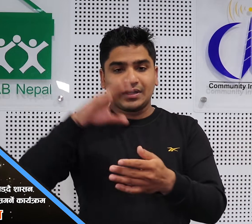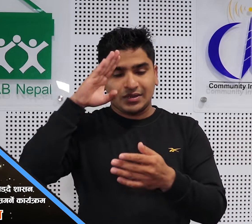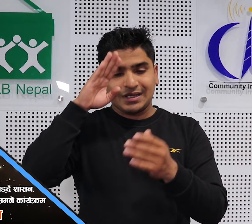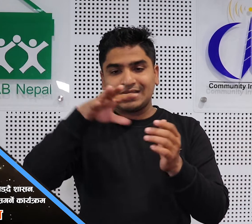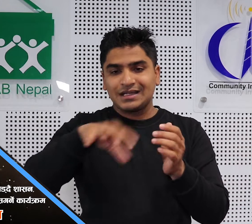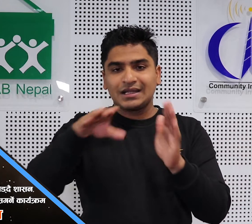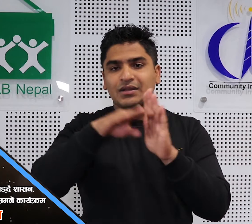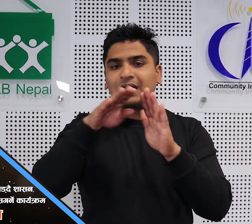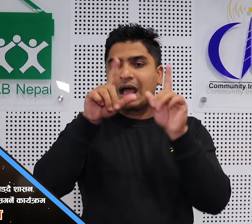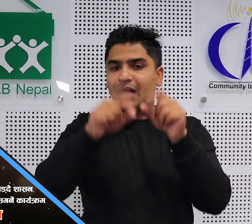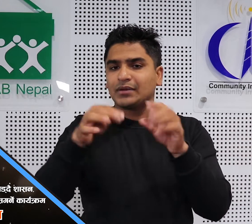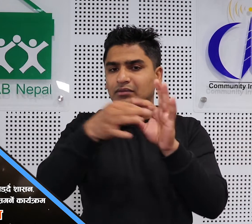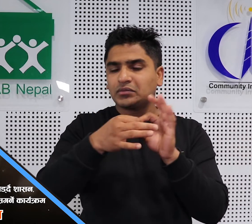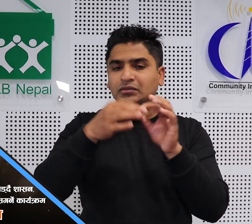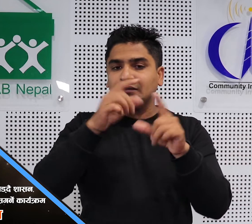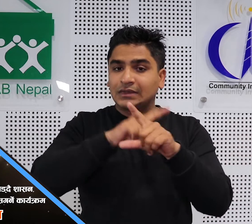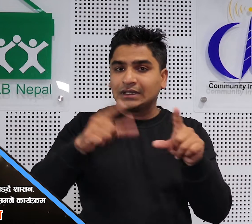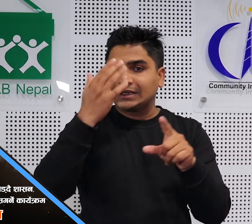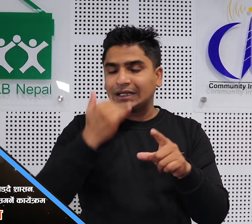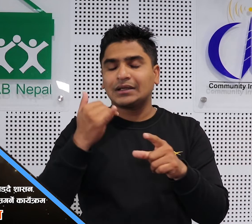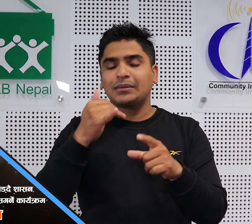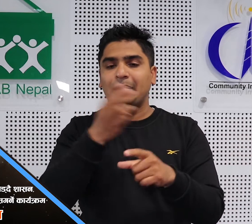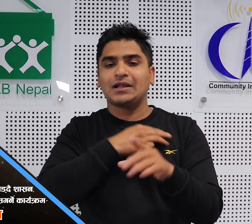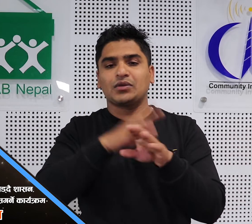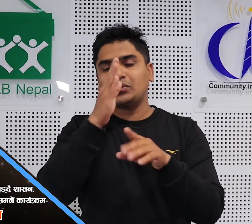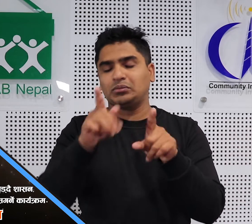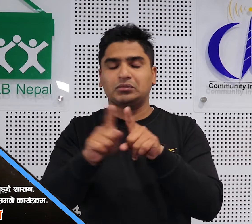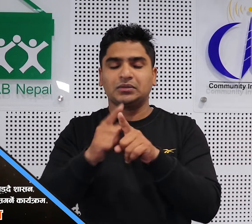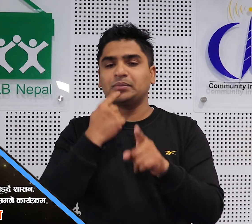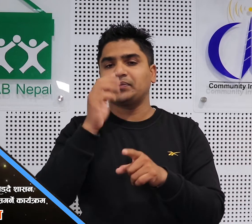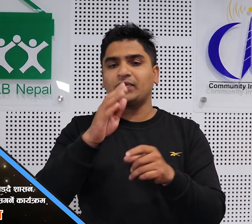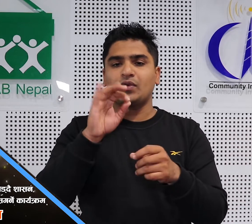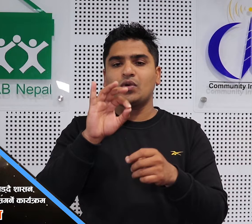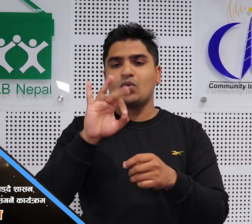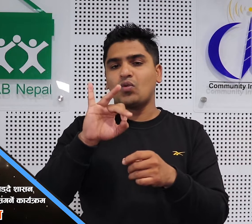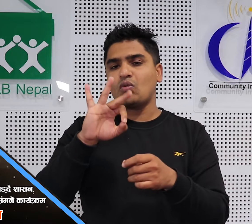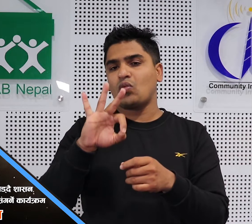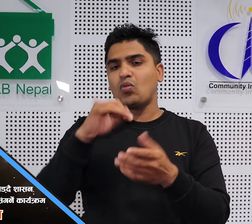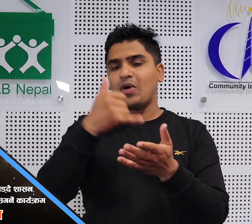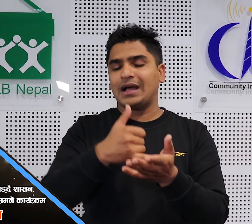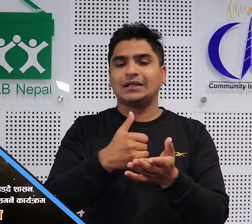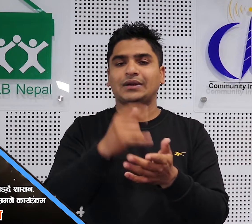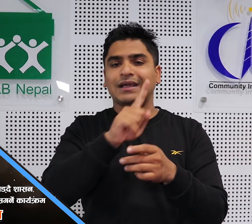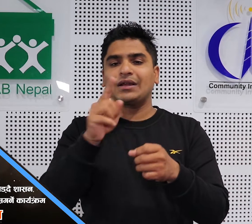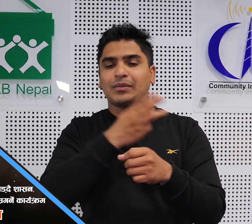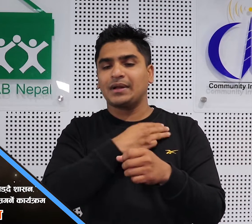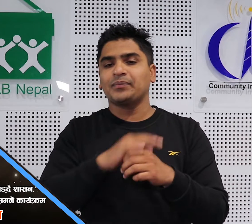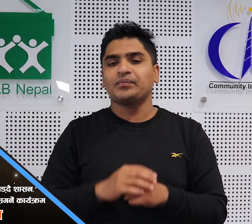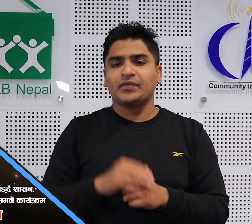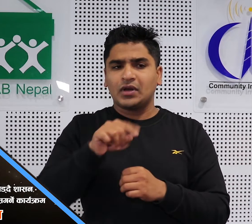बीच आवश्यक समन्वय हुन नसकेको नागरिकहरू पनि बताउँछन्। वालिङ 11 डण्डापानी पङ्गेनी। अहिले हेर्दा स्थानीय प्रदेश